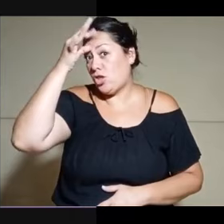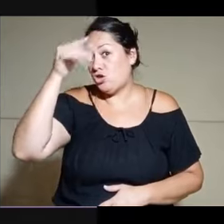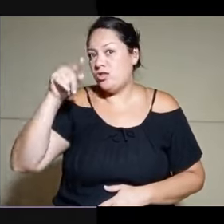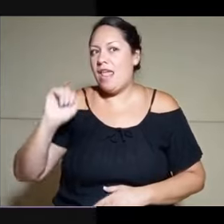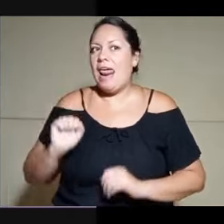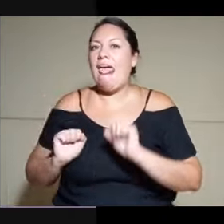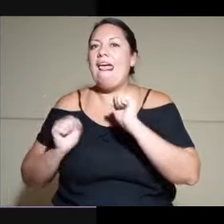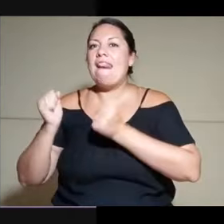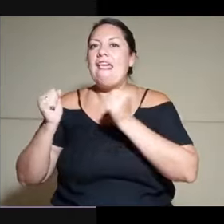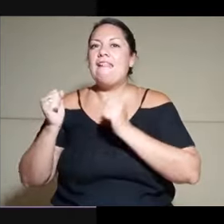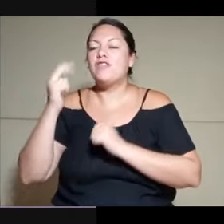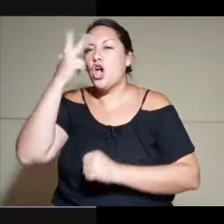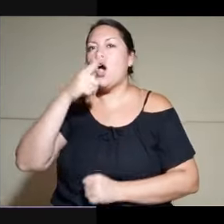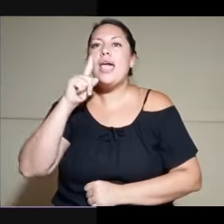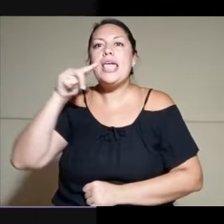11.